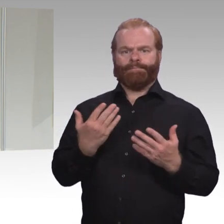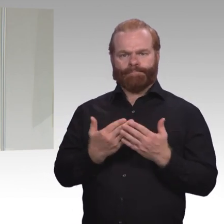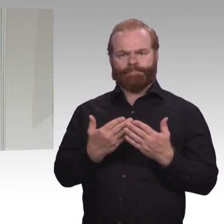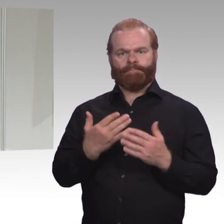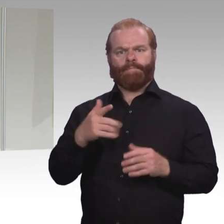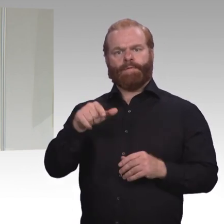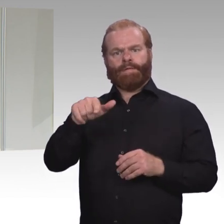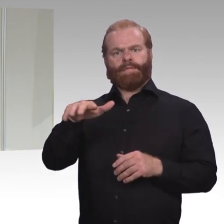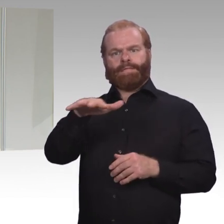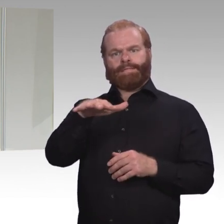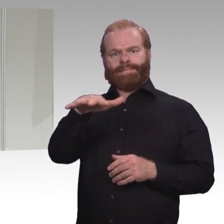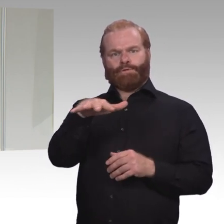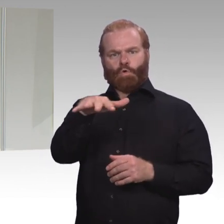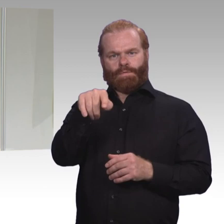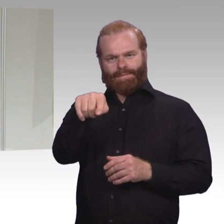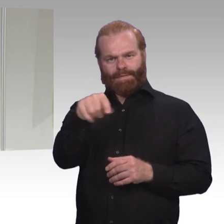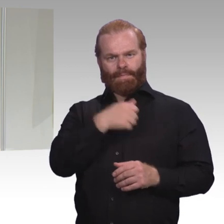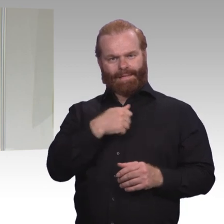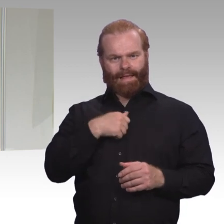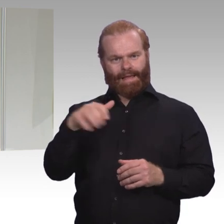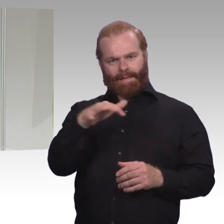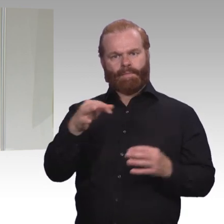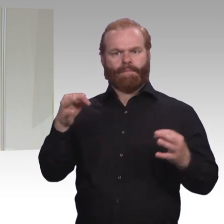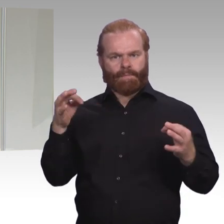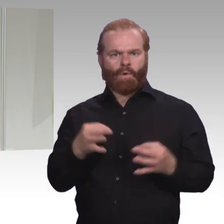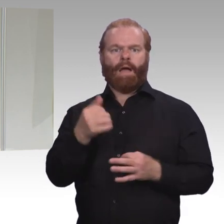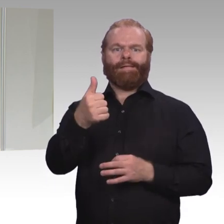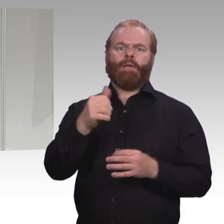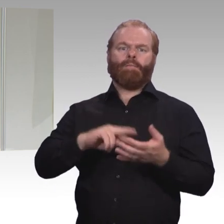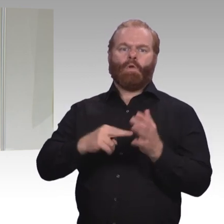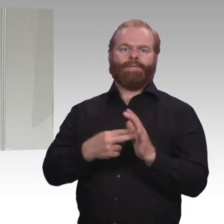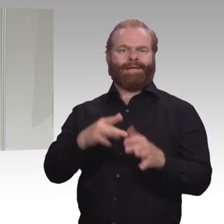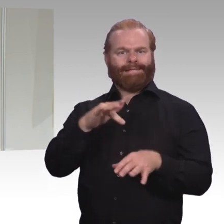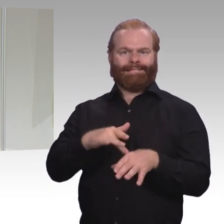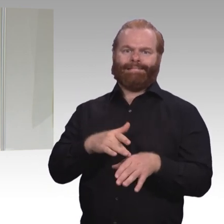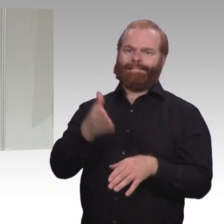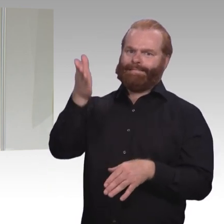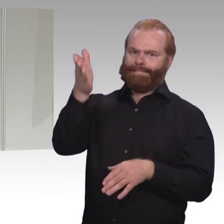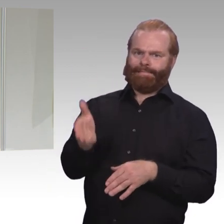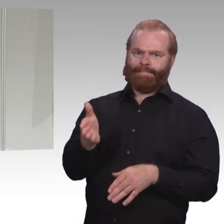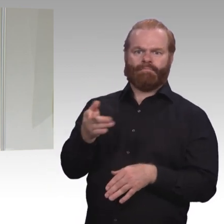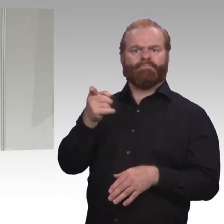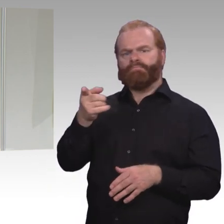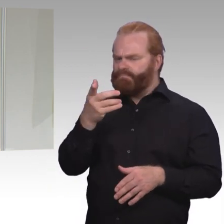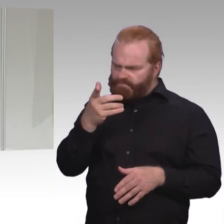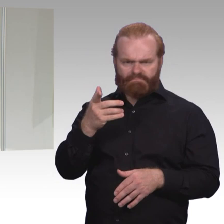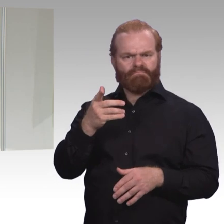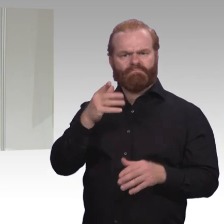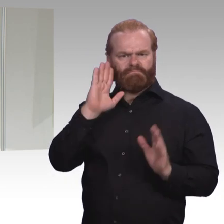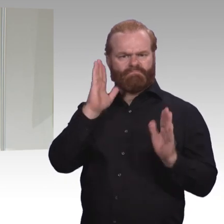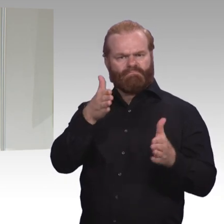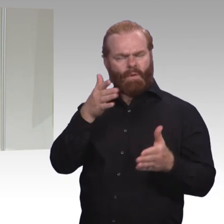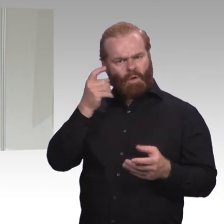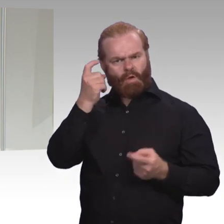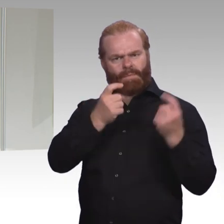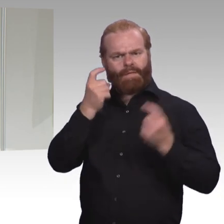Bundeswehr kümmern kann. Und allein das Haus bedeutet viel Arbeit. Ihre Vorgängerinnen und Vorgänger können Ihnen